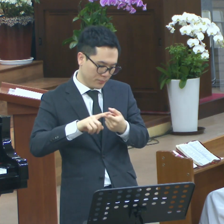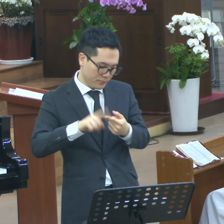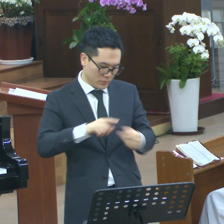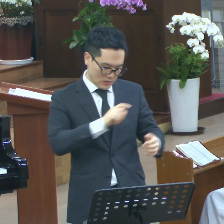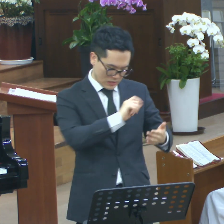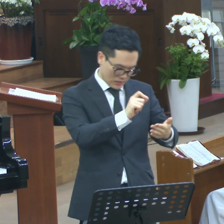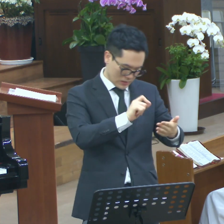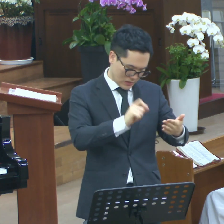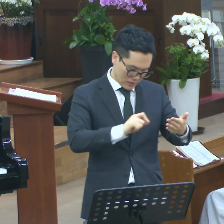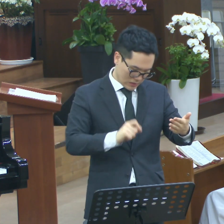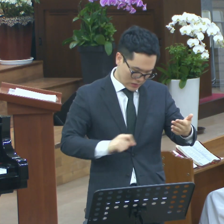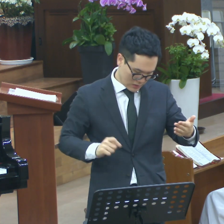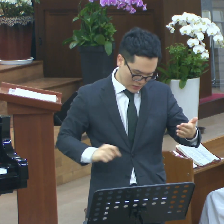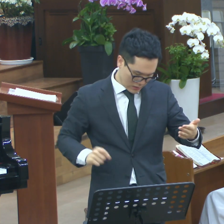자그마치 176절을 썼단 말이죠.